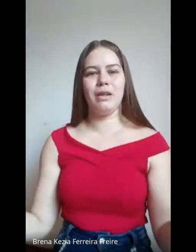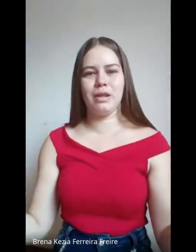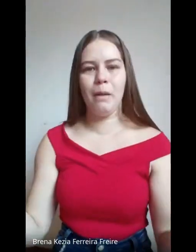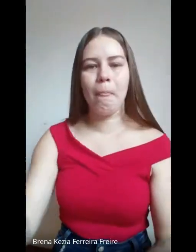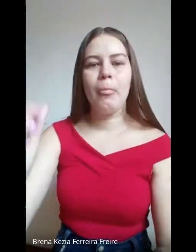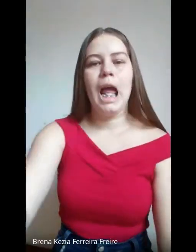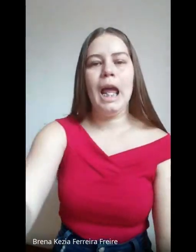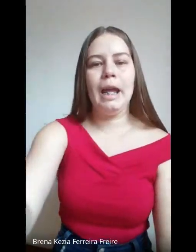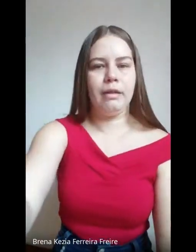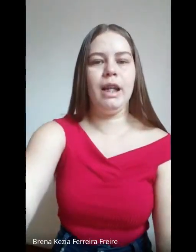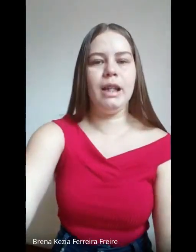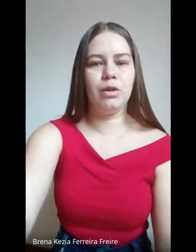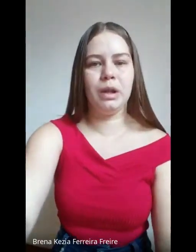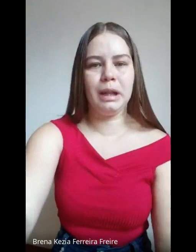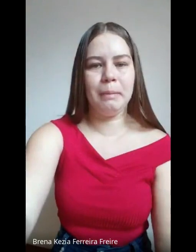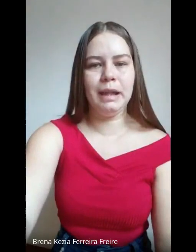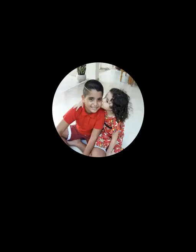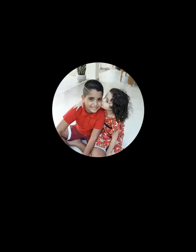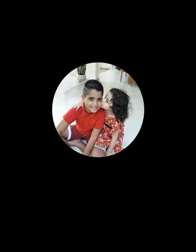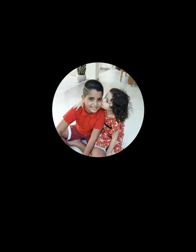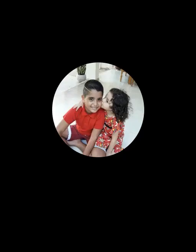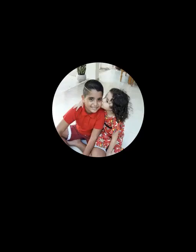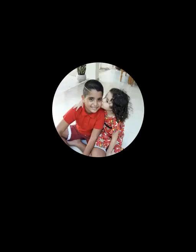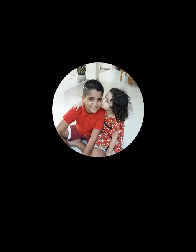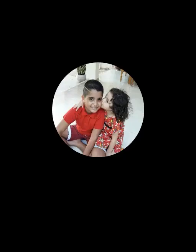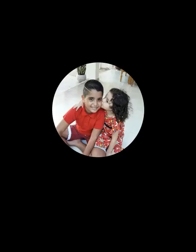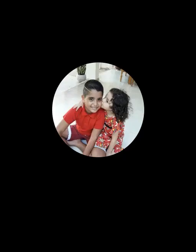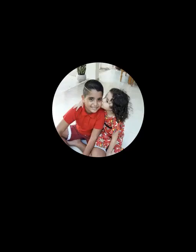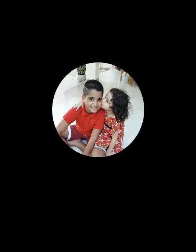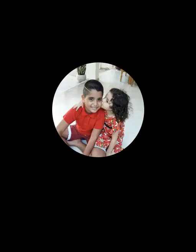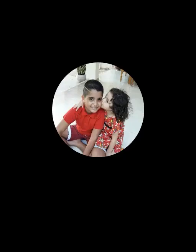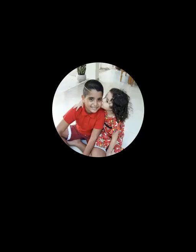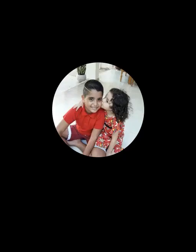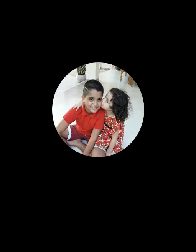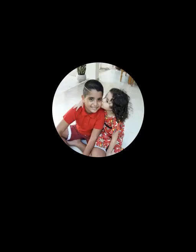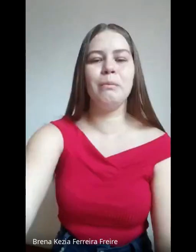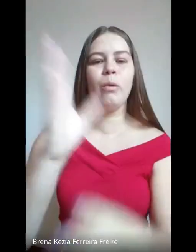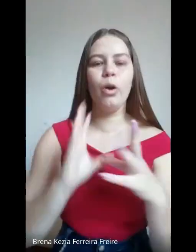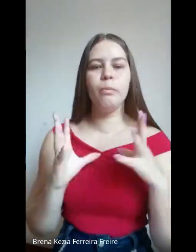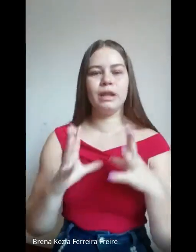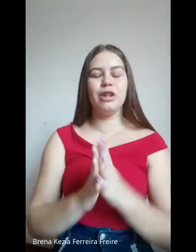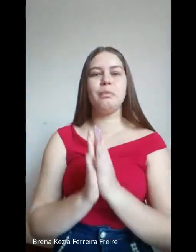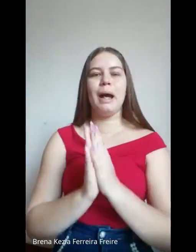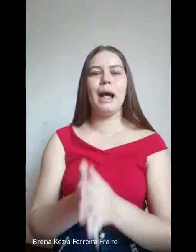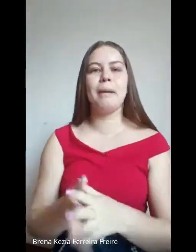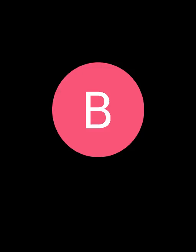né? É verdade, Duda, também tem. O Guarda vida. tem parar para pensar,